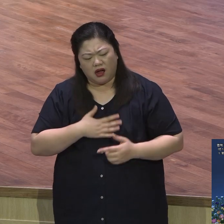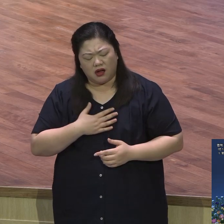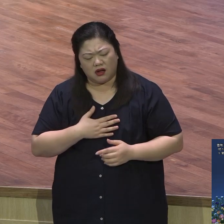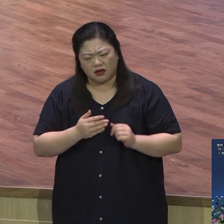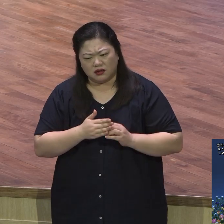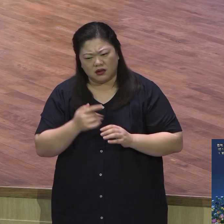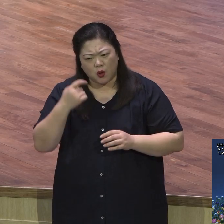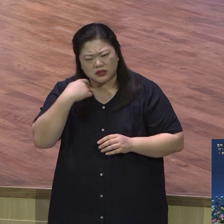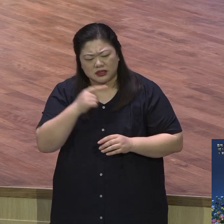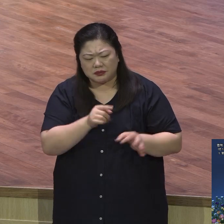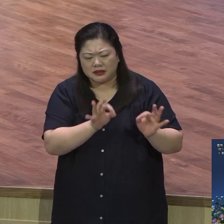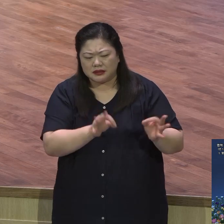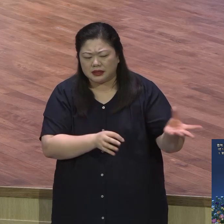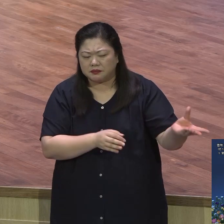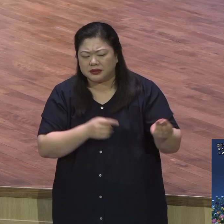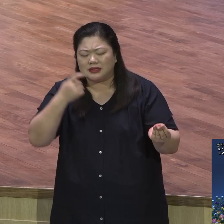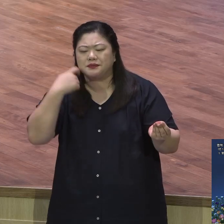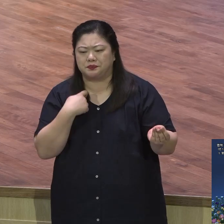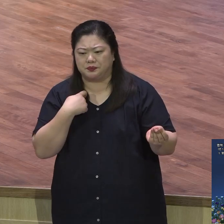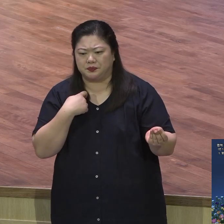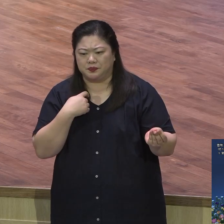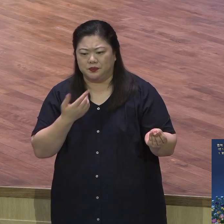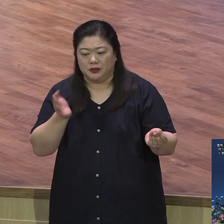하나님과 헌당하고 싶은 마음으로